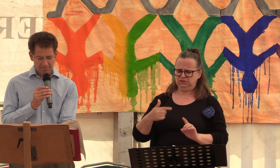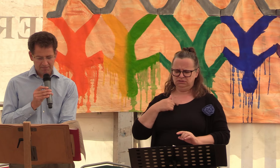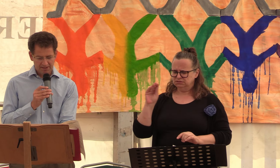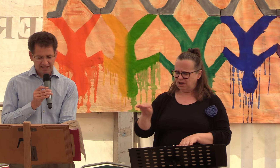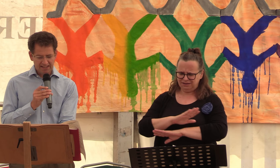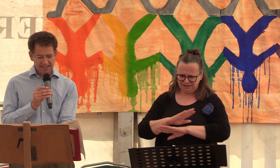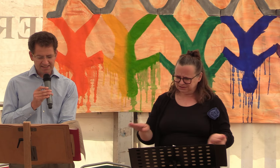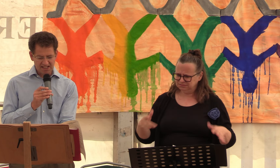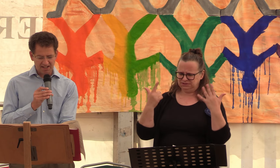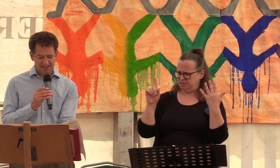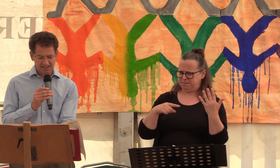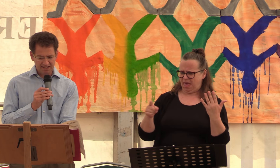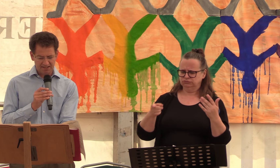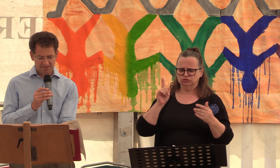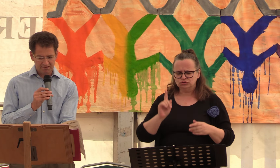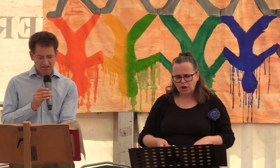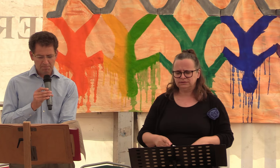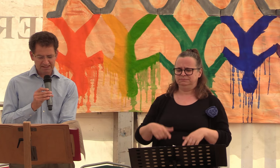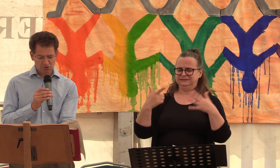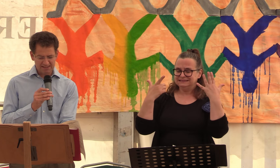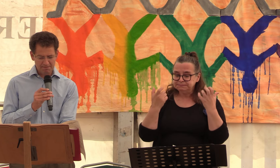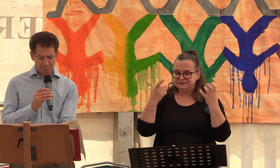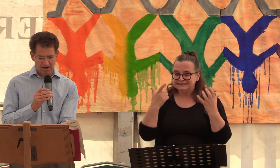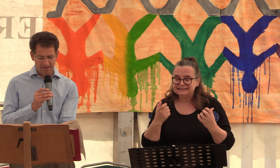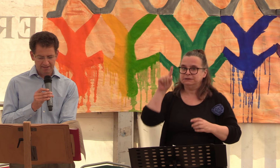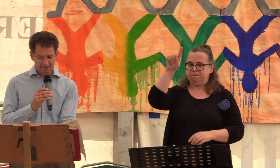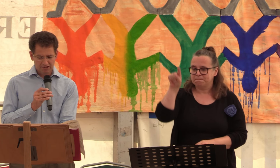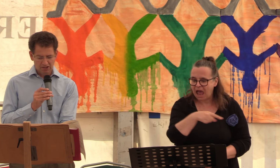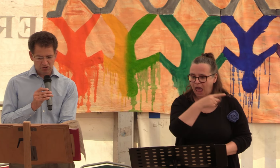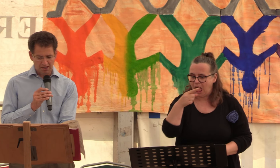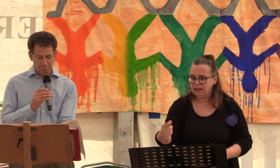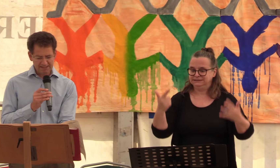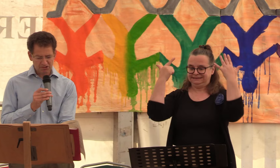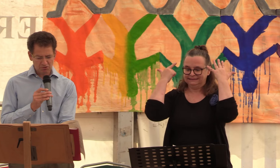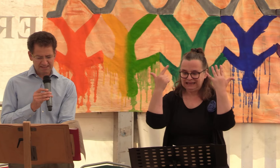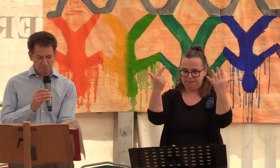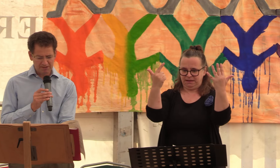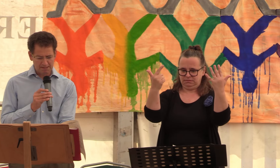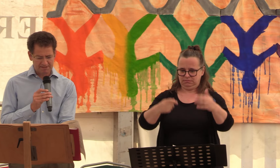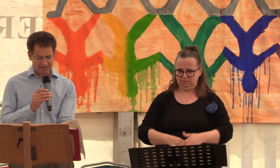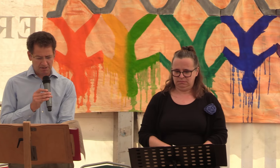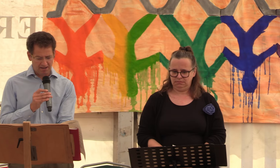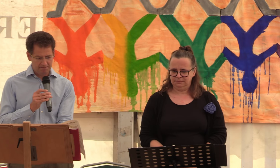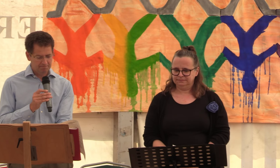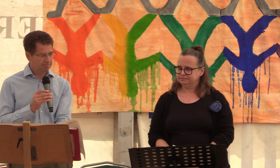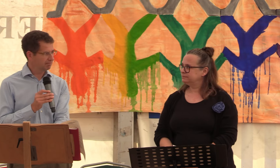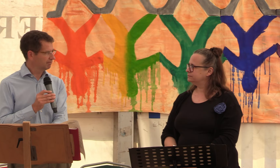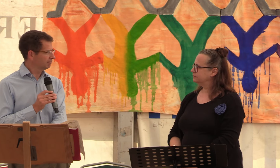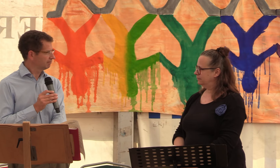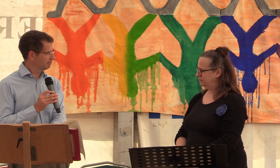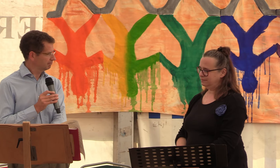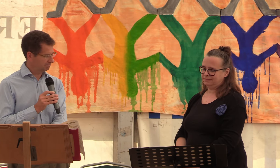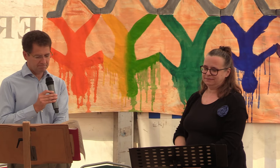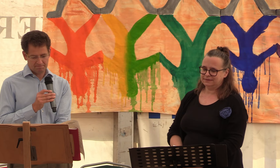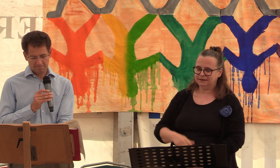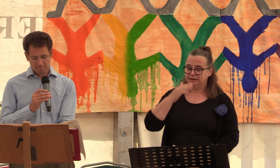ihm: Ich sage dir nicht bis zu 7-mal, sondern bis zu 77-mal.